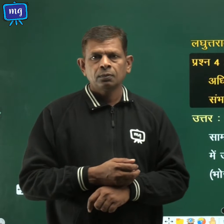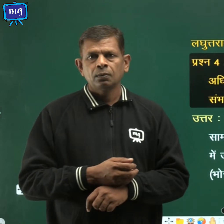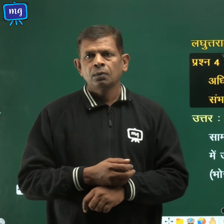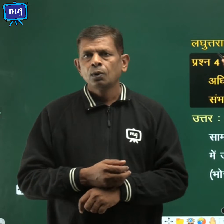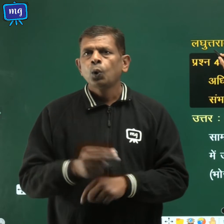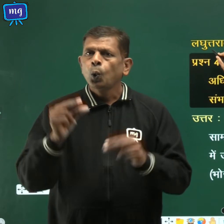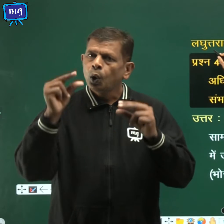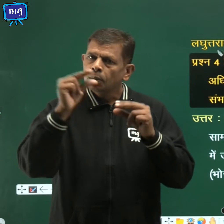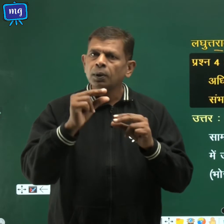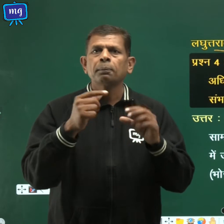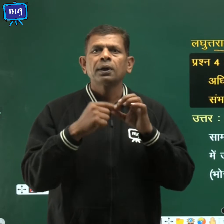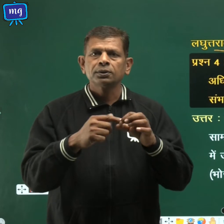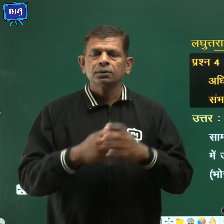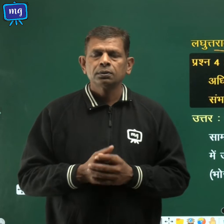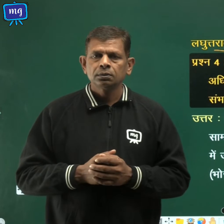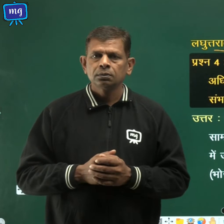लघुत्तरात्मक प्रश्न।